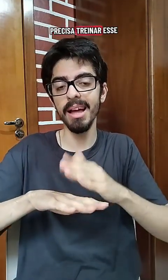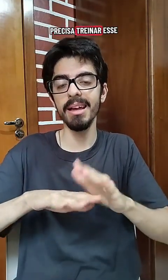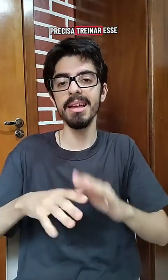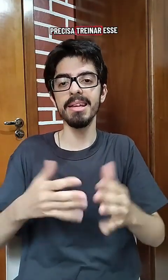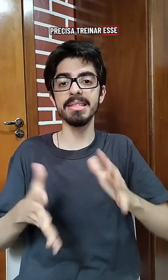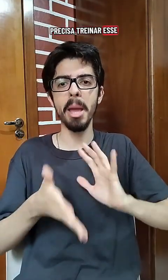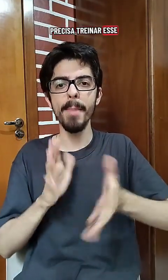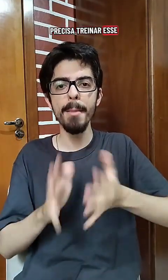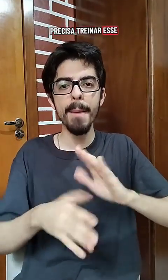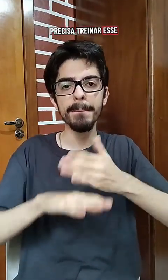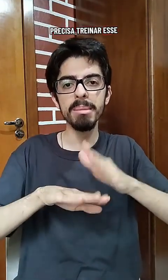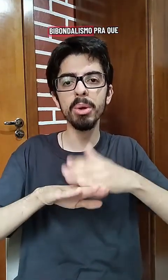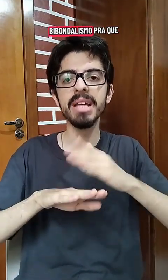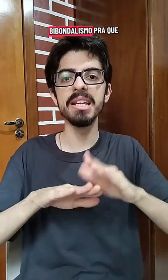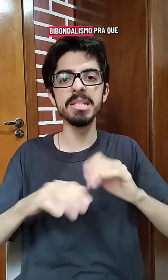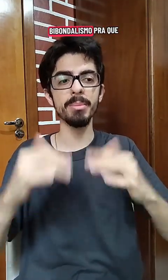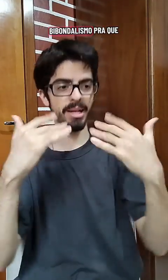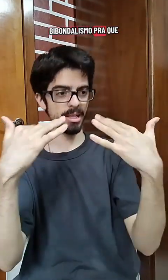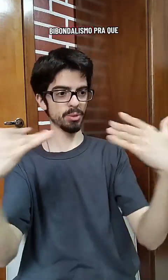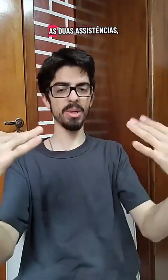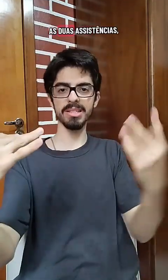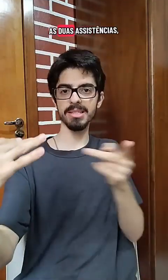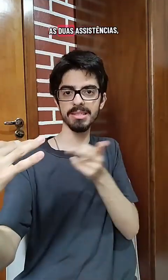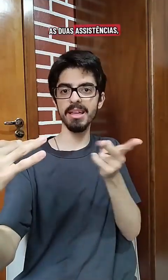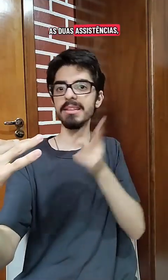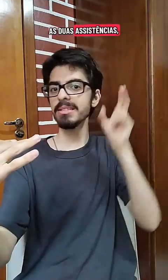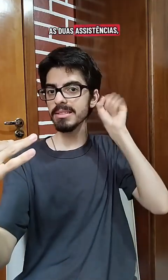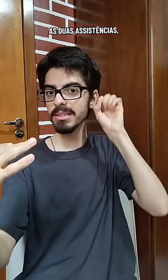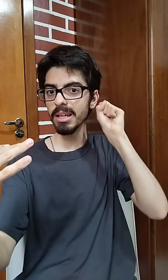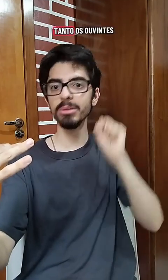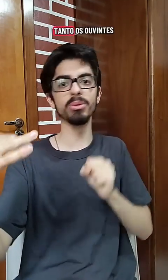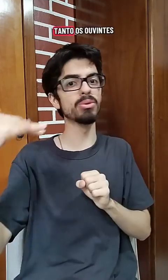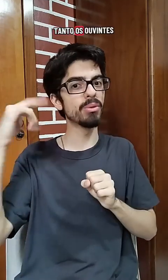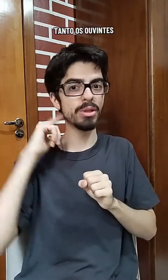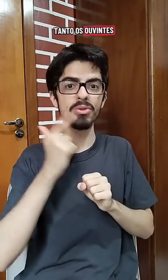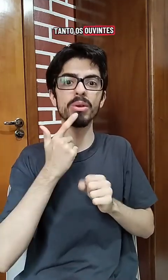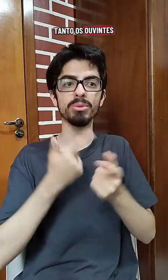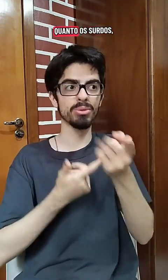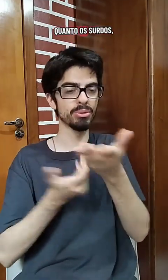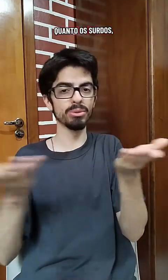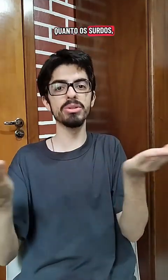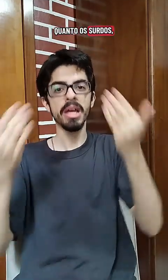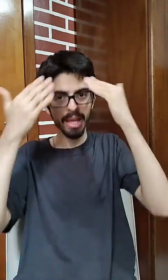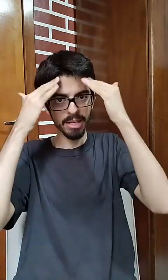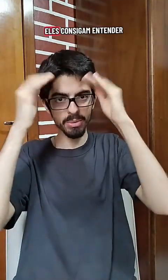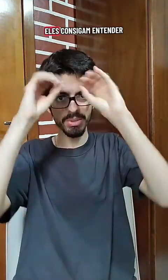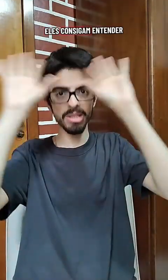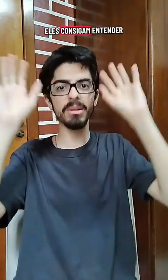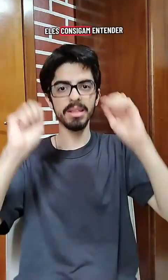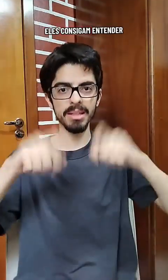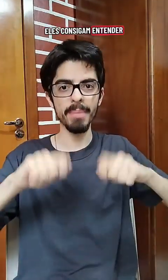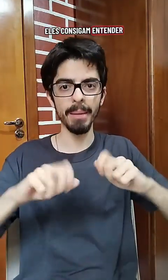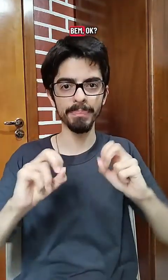treinar esse bimodalismo para que as duas assistências, tanto os ouvintes quanto os surdos, eles consigam entender bem,